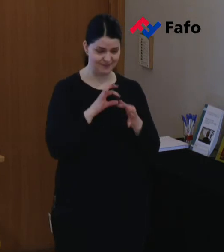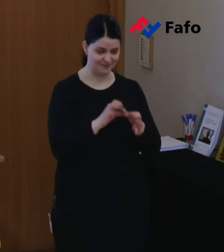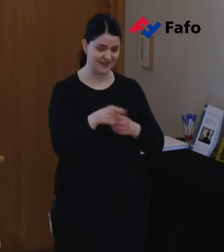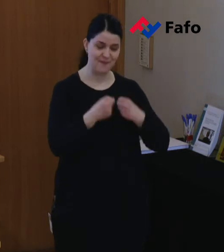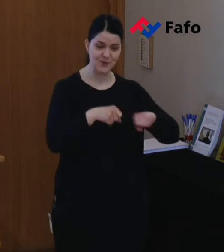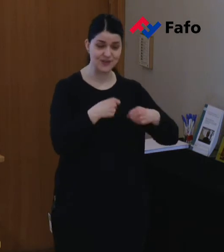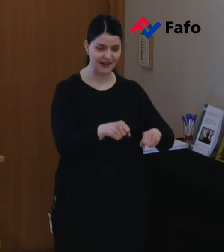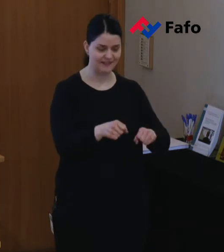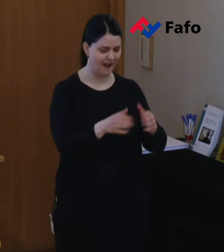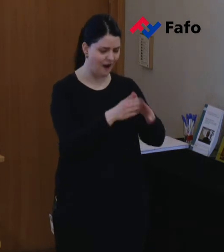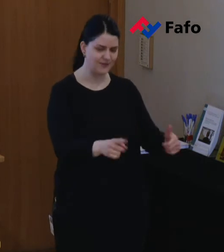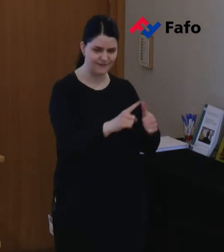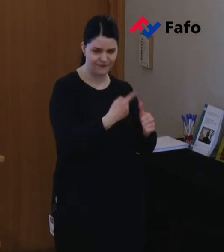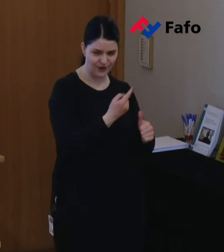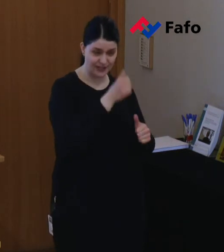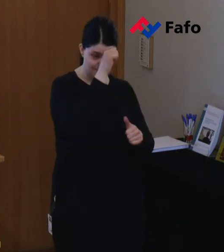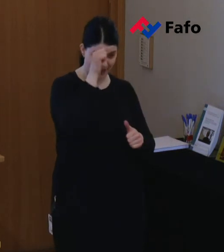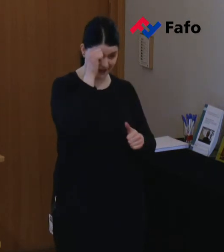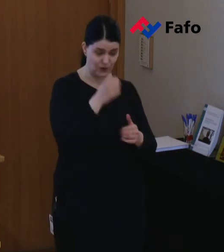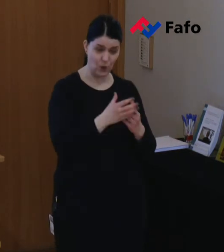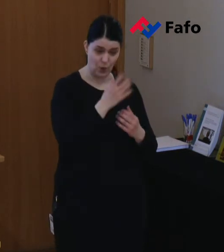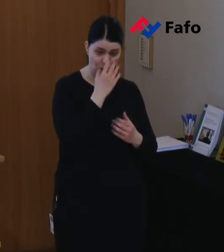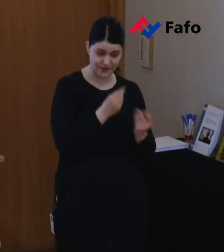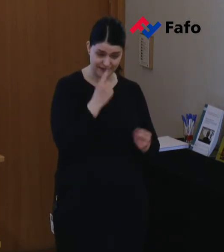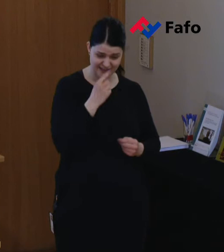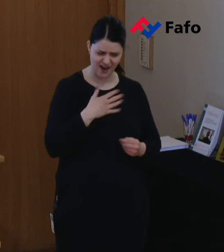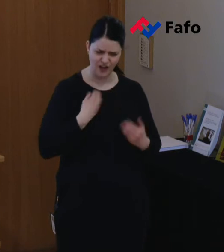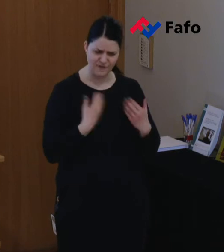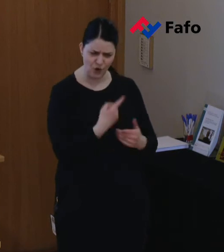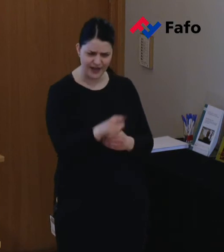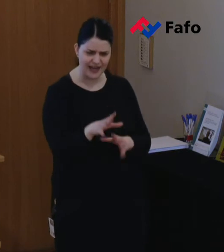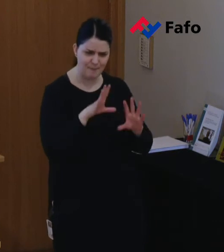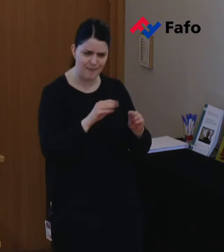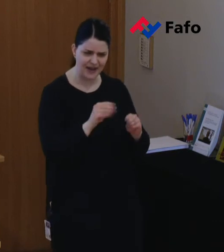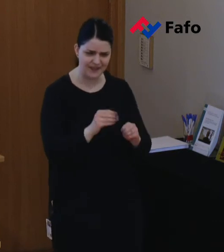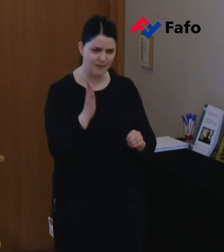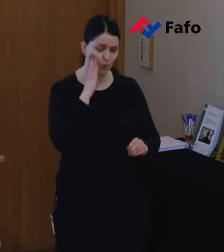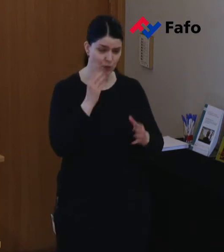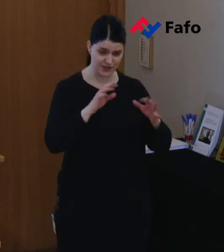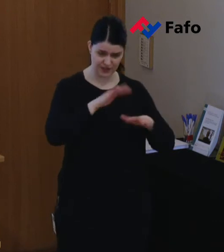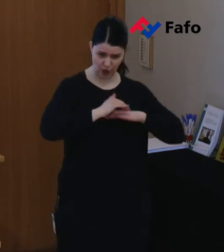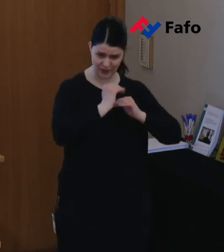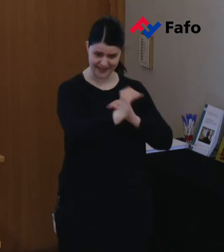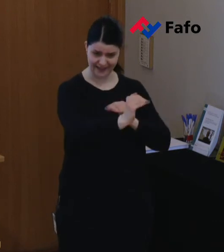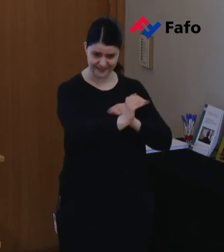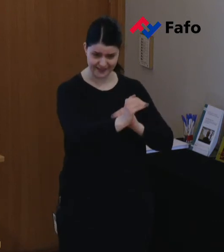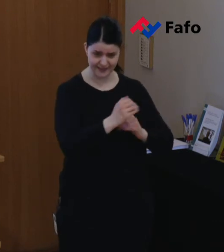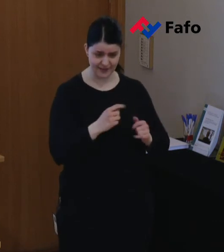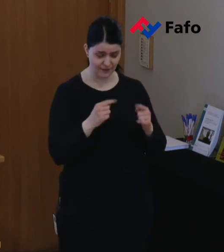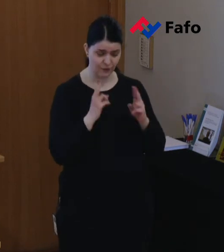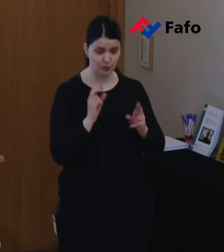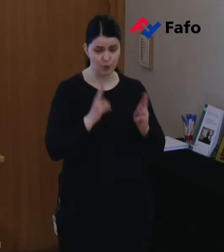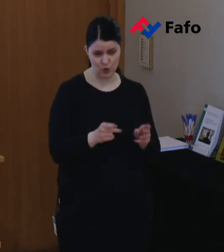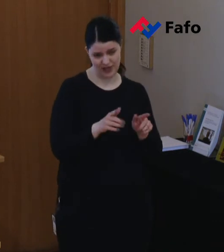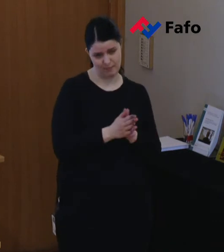vært, har Housing First-prosjektene i Bergen og Sandnes ført til bedre bostabilitet og livskvalitet for brukere med rusproblemer